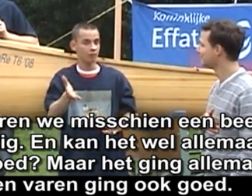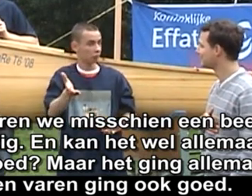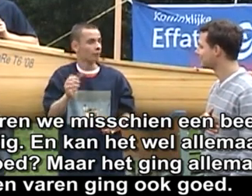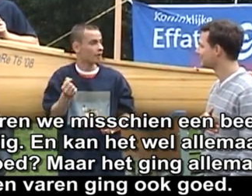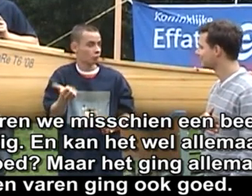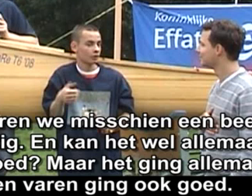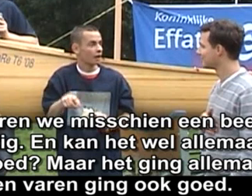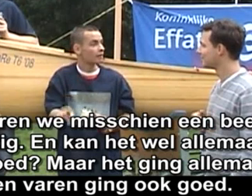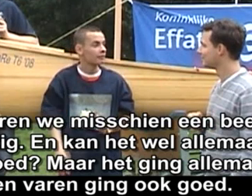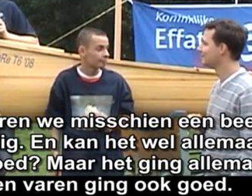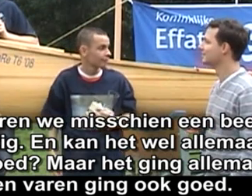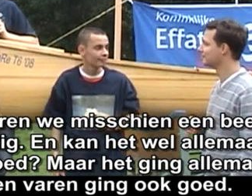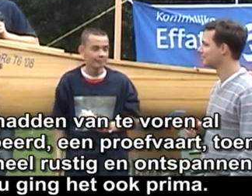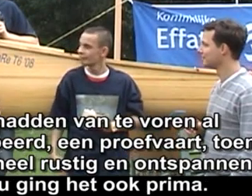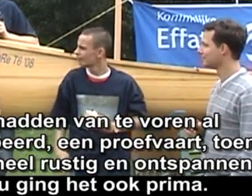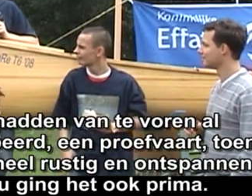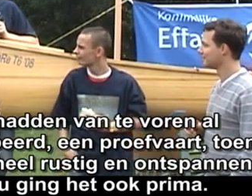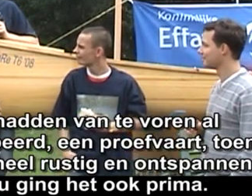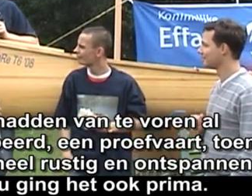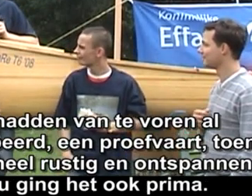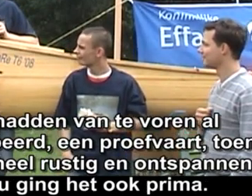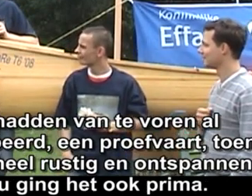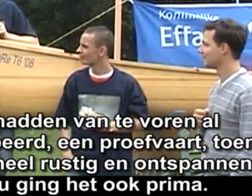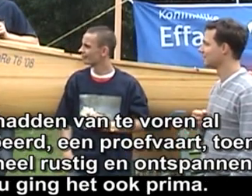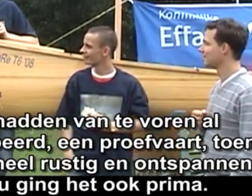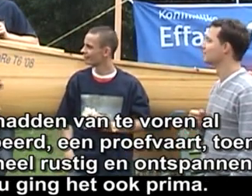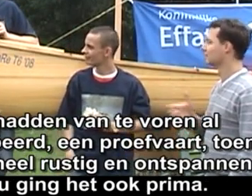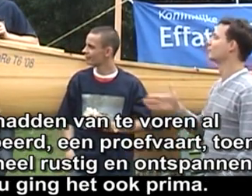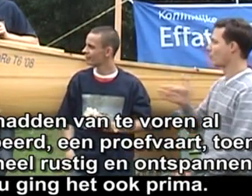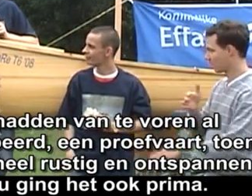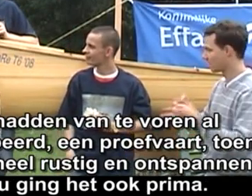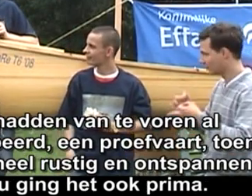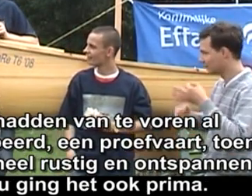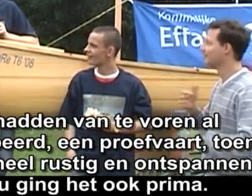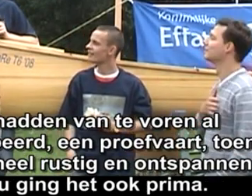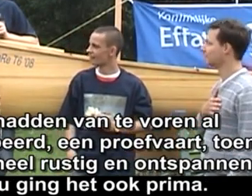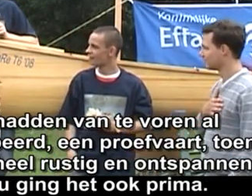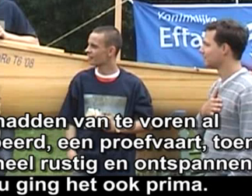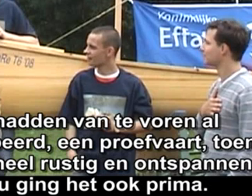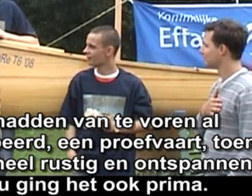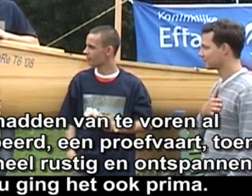allemaal prima en het varen ging ook goed. Ja, we hadden al van tevoren al geprobeerd hoor, een proefvaart.